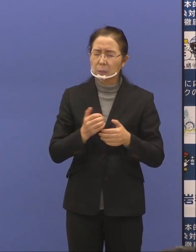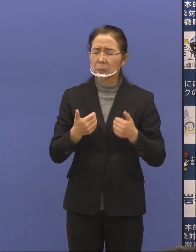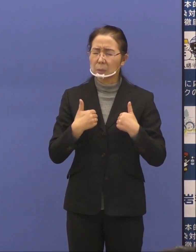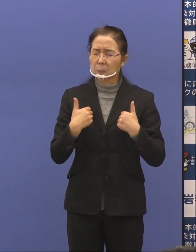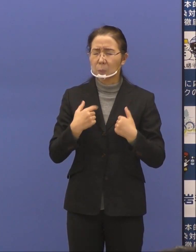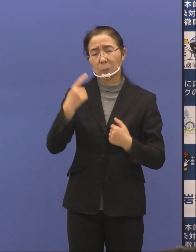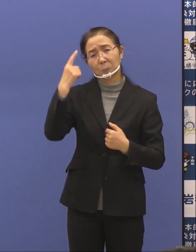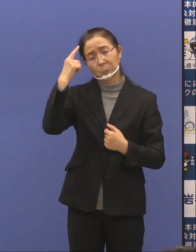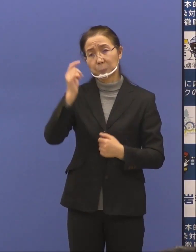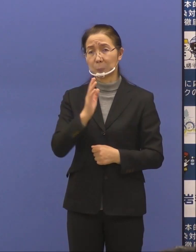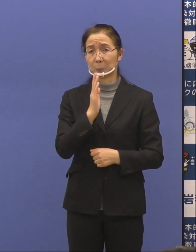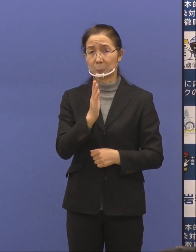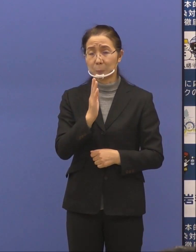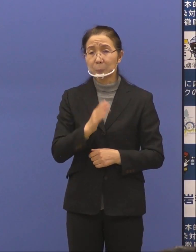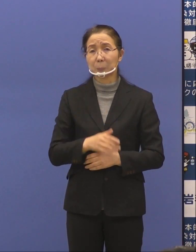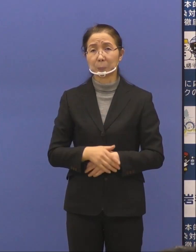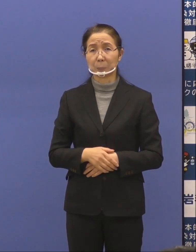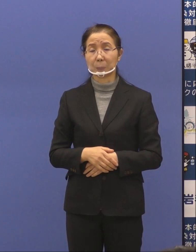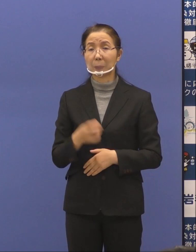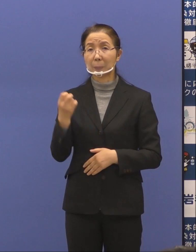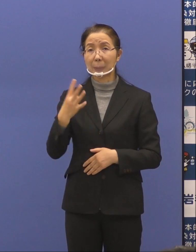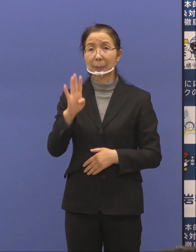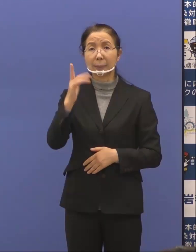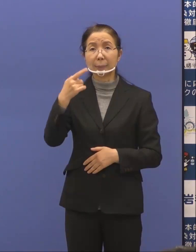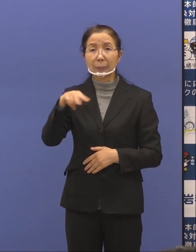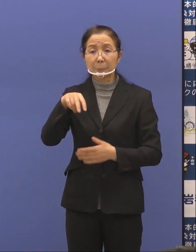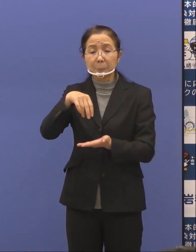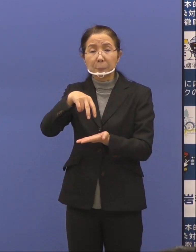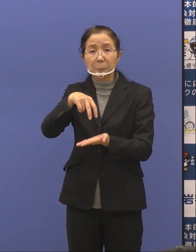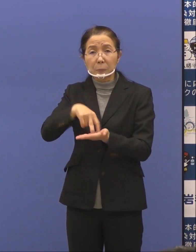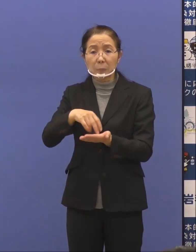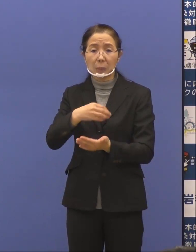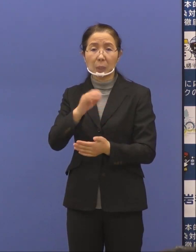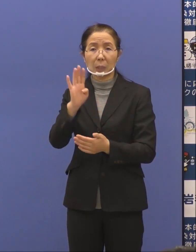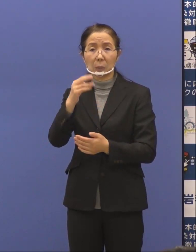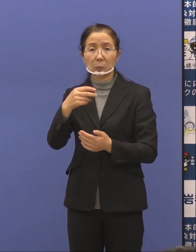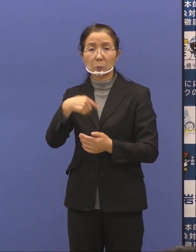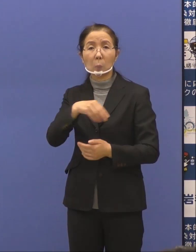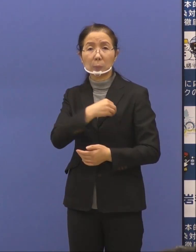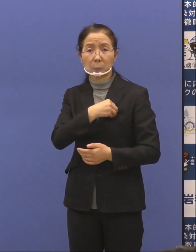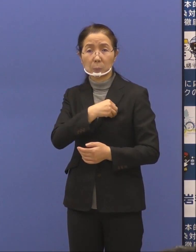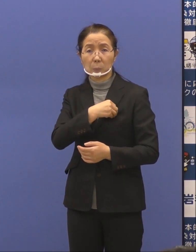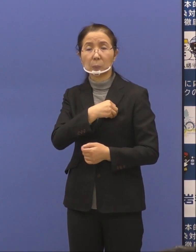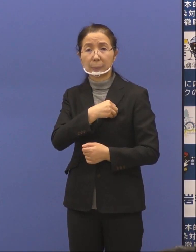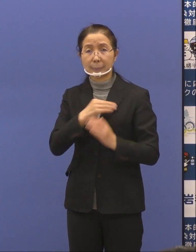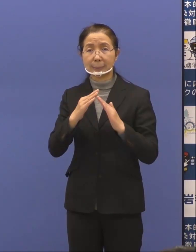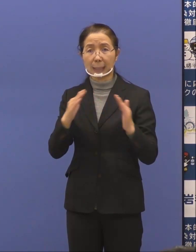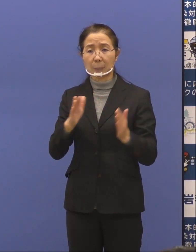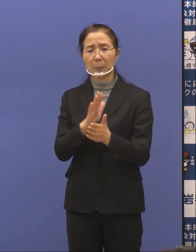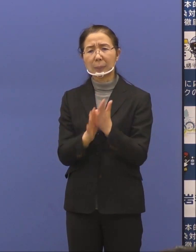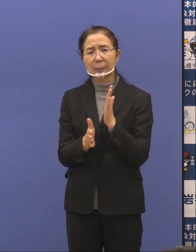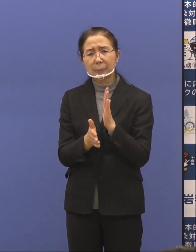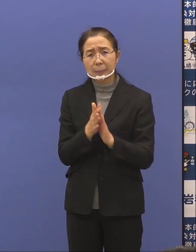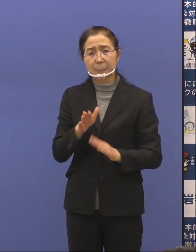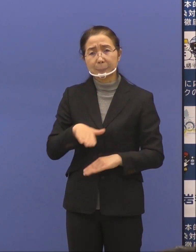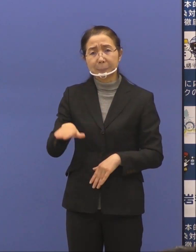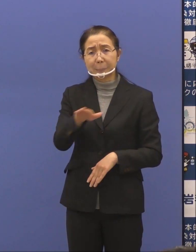。そして県の教育委員会は改めて、